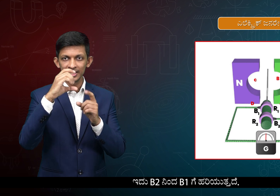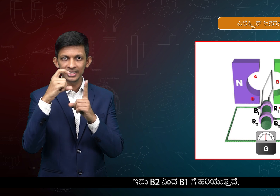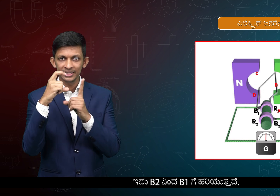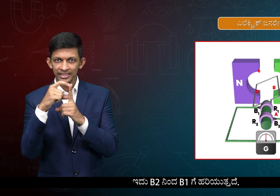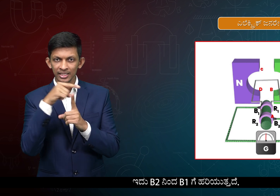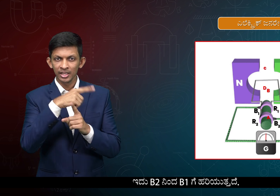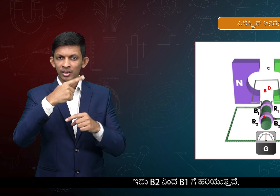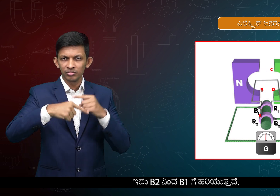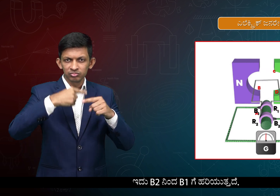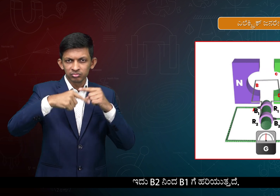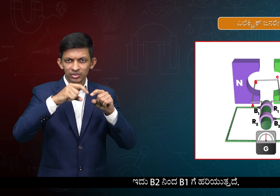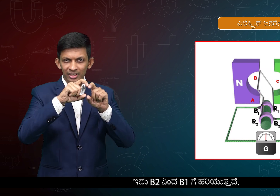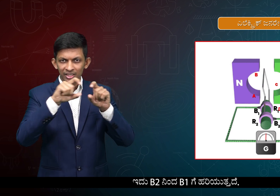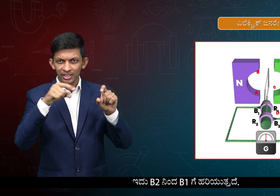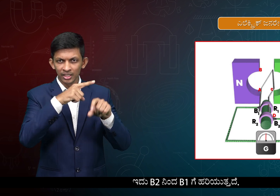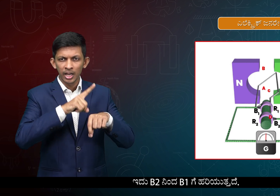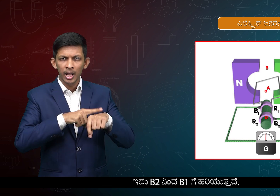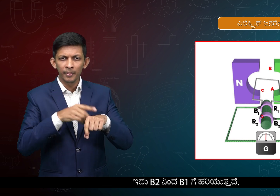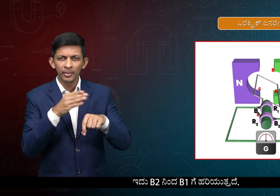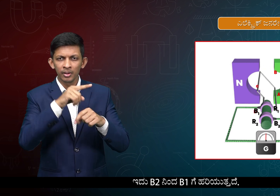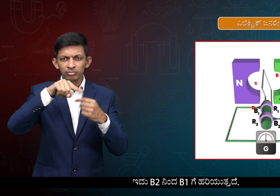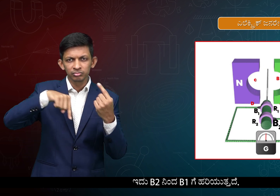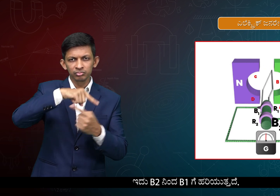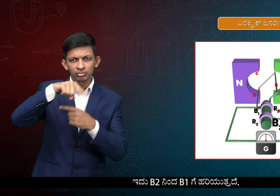ಸರ್ಕ್ಯೂಟ್ನಲ್ಲಿ ಇದು B2 ನಿಂದ B1ಗೆ ಹರಿಯುತ್ತದೆ.